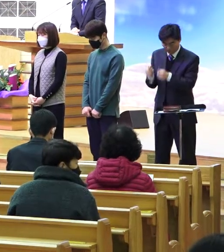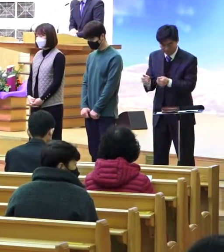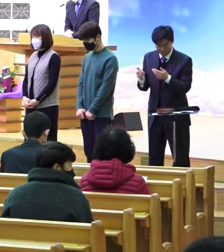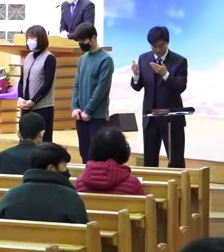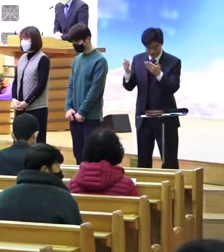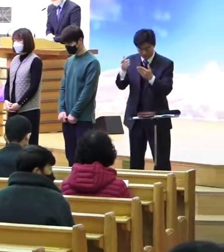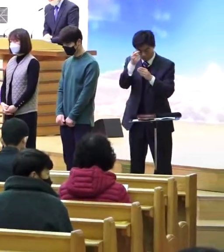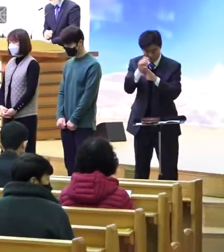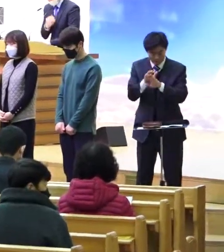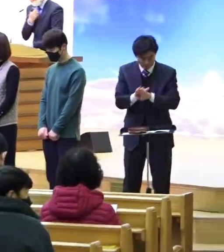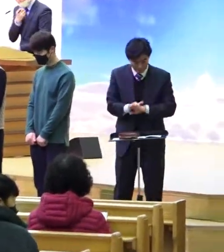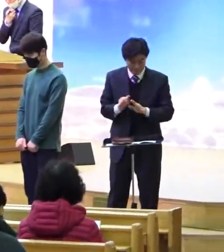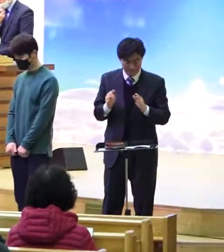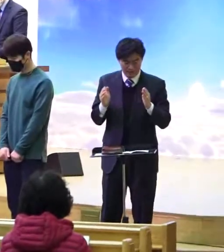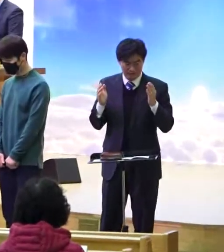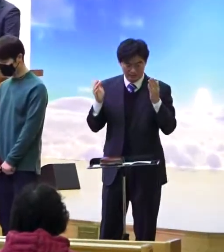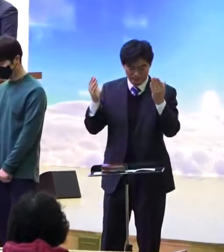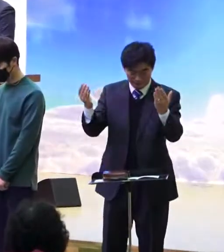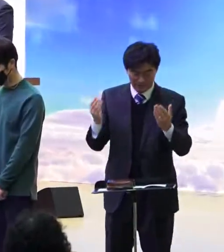예배하리이다. 아멘.